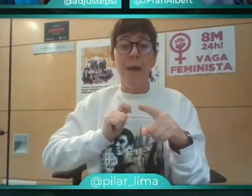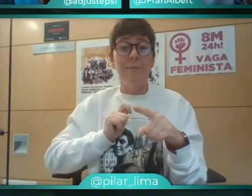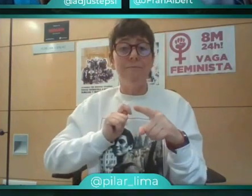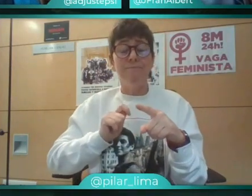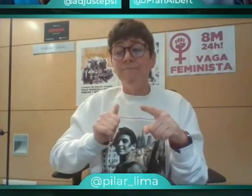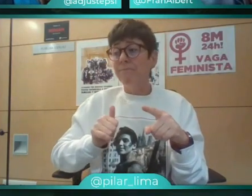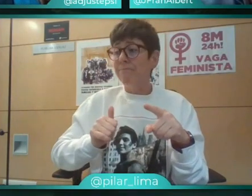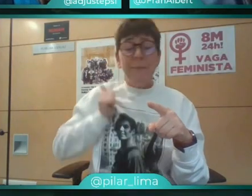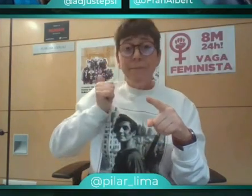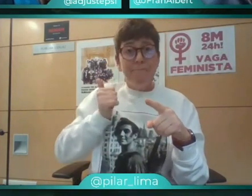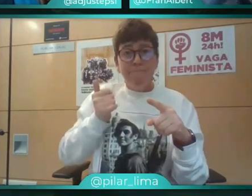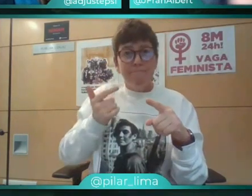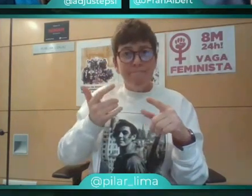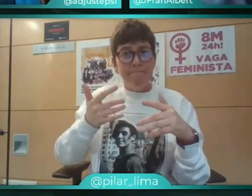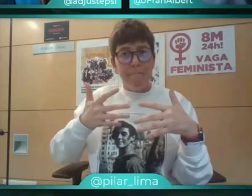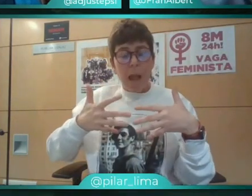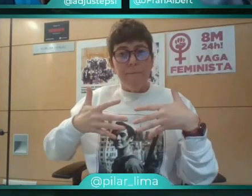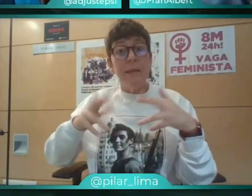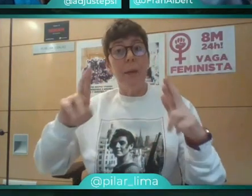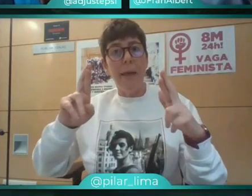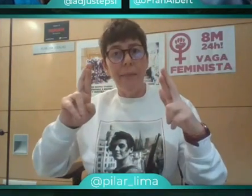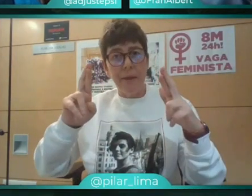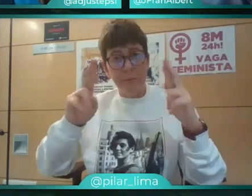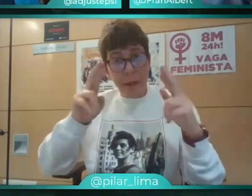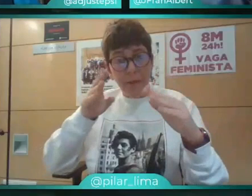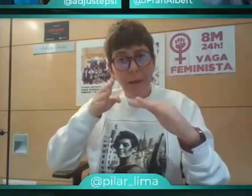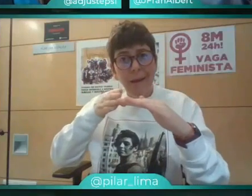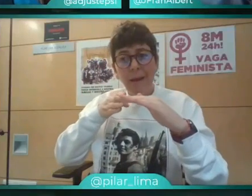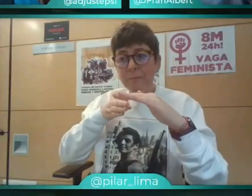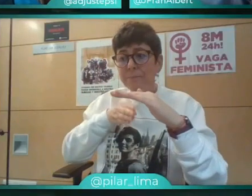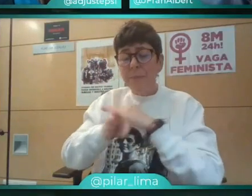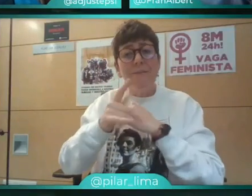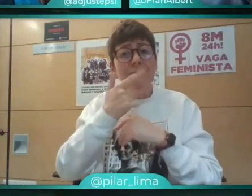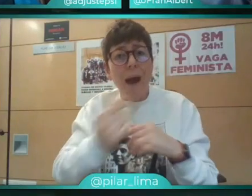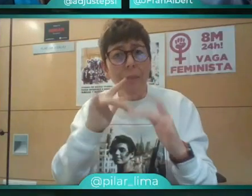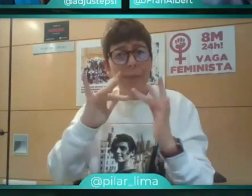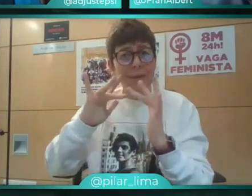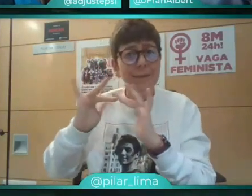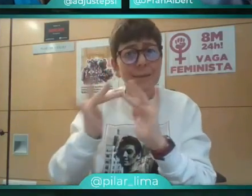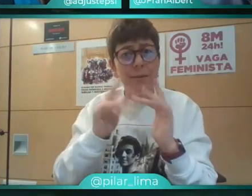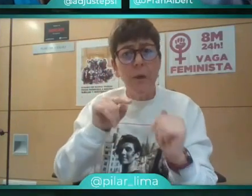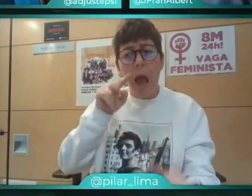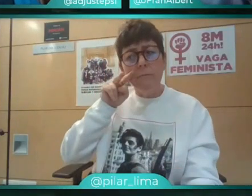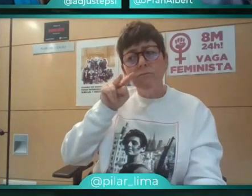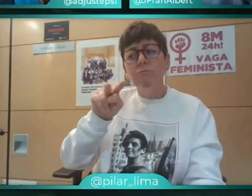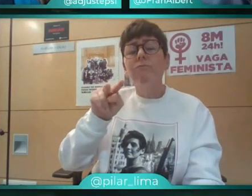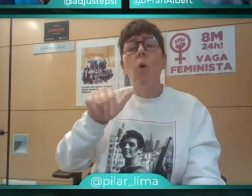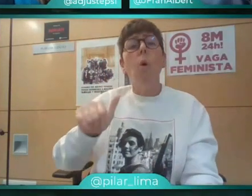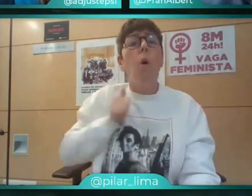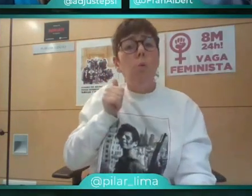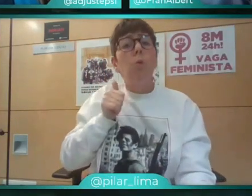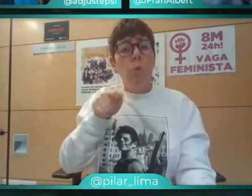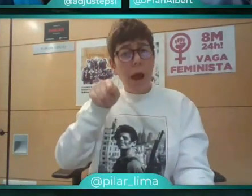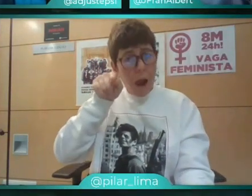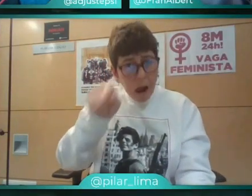15m apareció podemos que fue una herramienta que me dio la oportunidad y que me dio mucha esperanza la oportunidad de entrar y